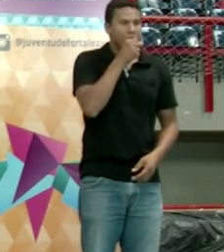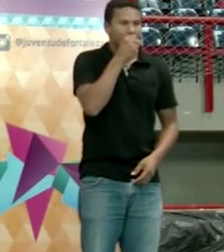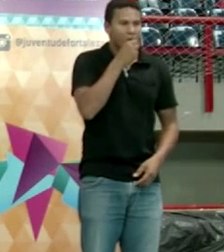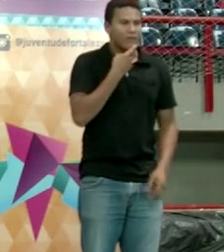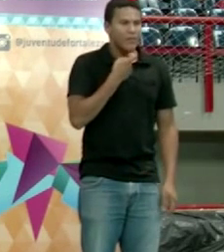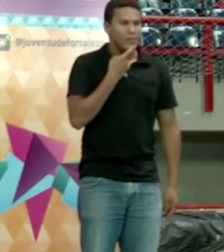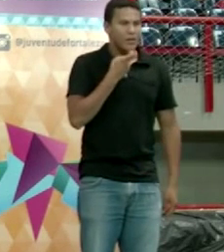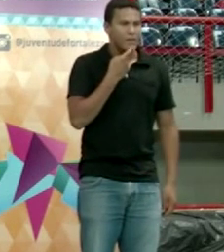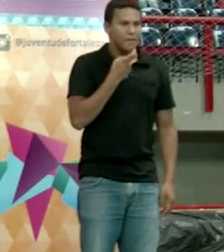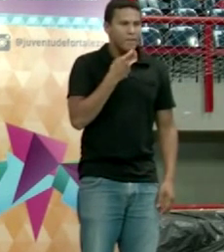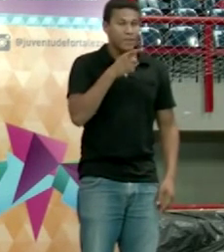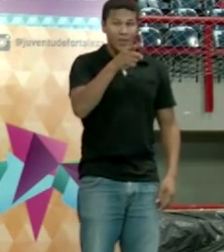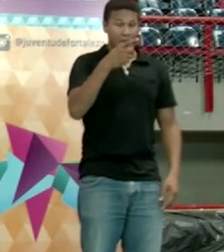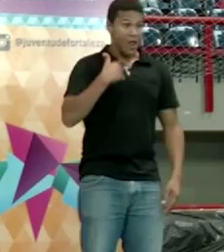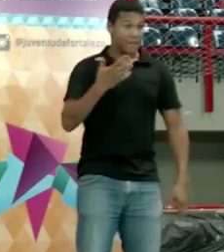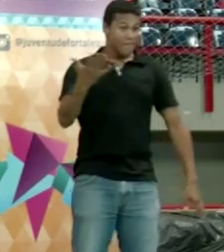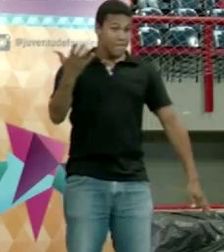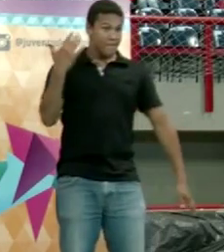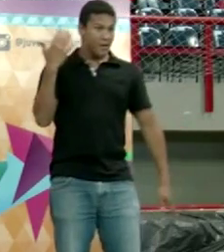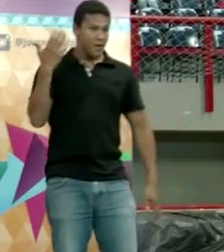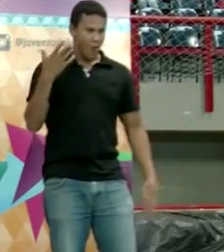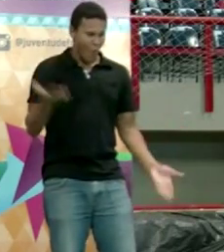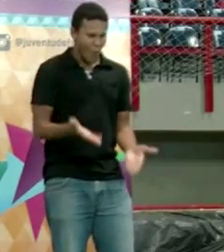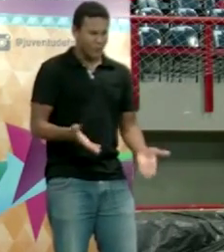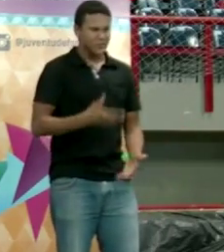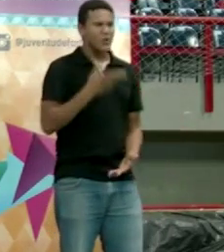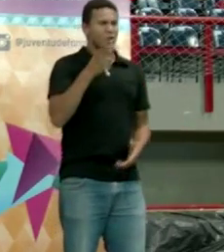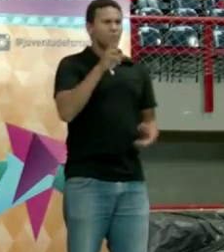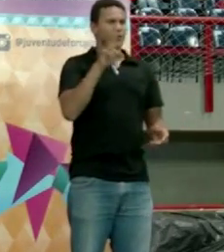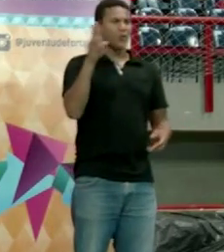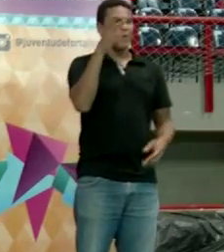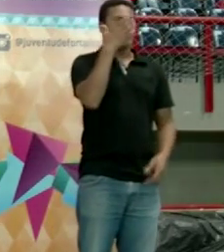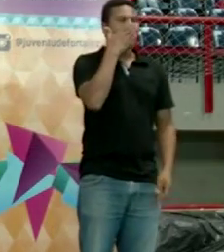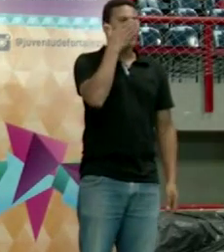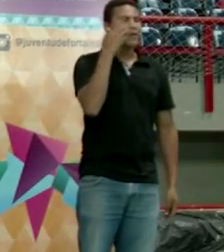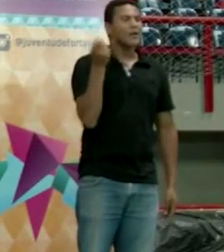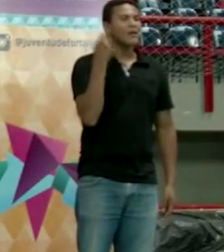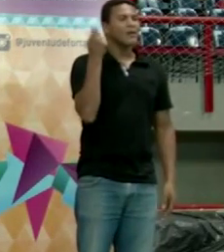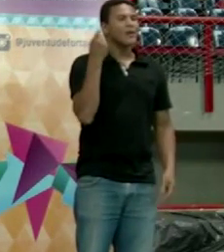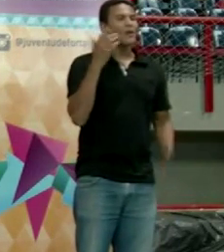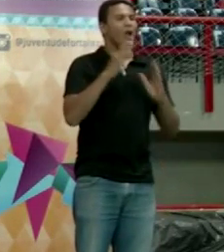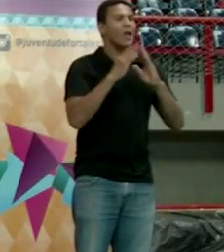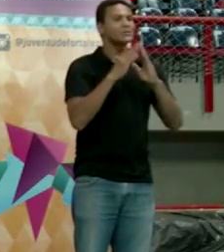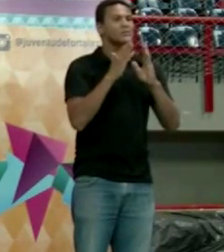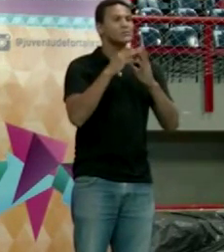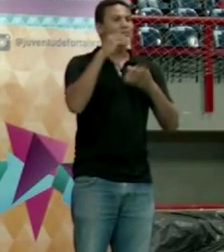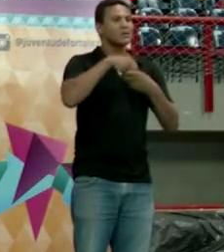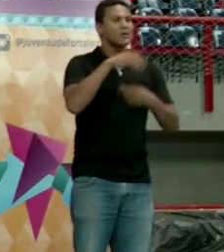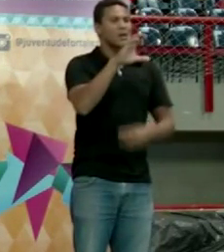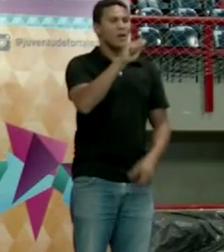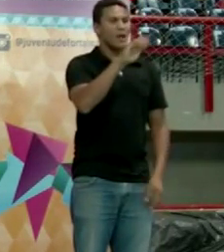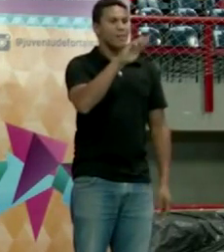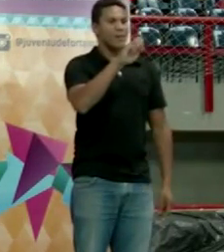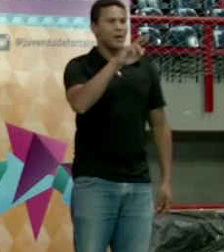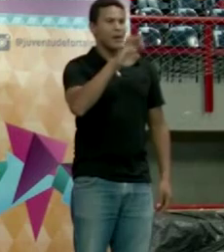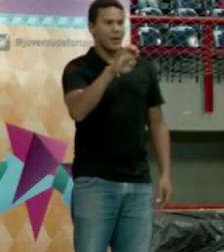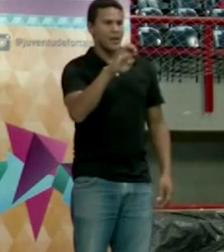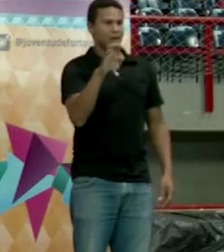fala tavernas, tá? Hoje é cabaré, naquela época era taverna, mesma coisa, viu? Mesmo